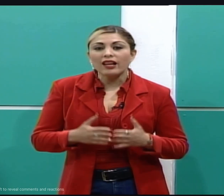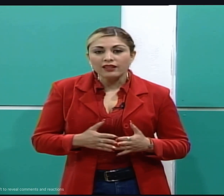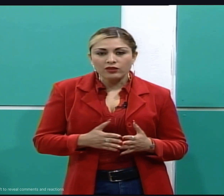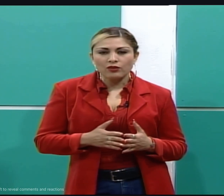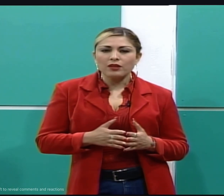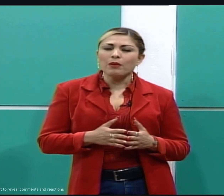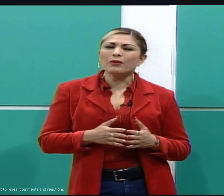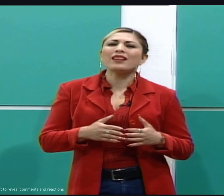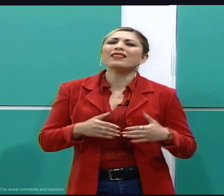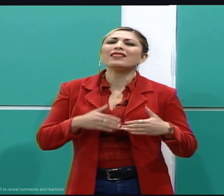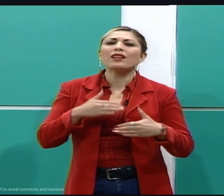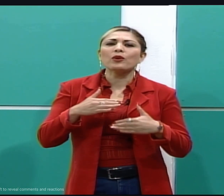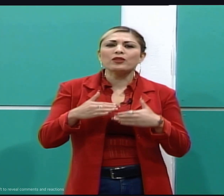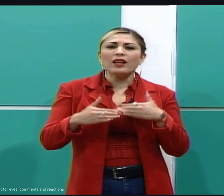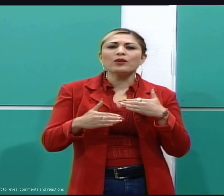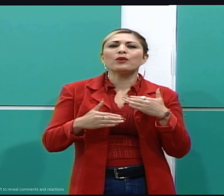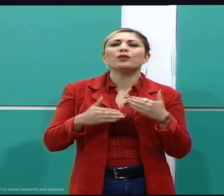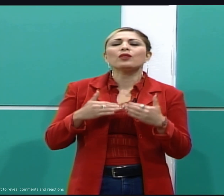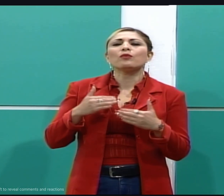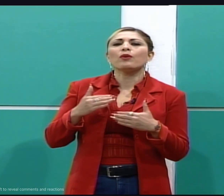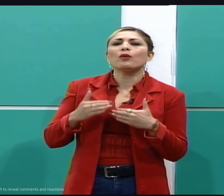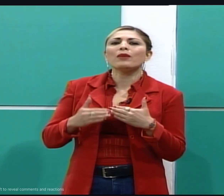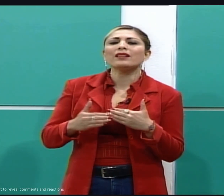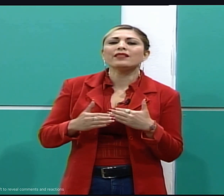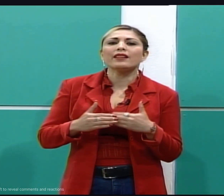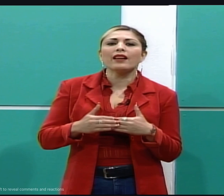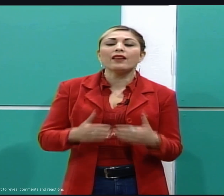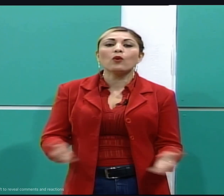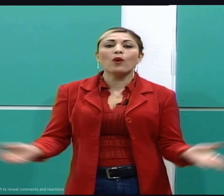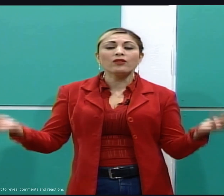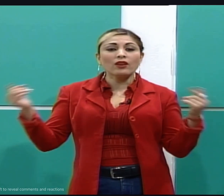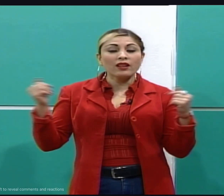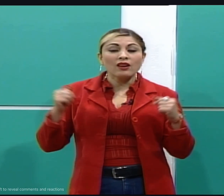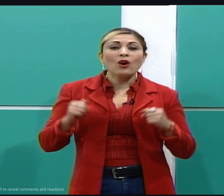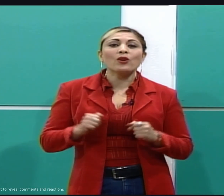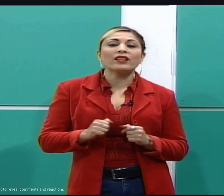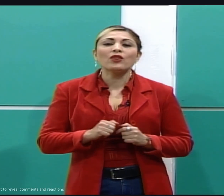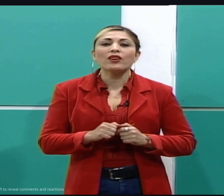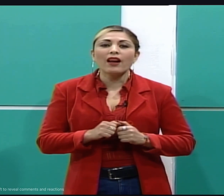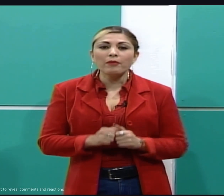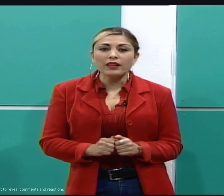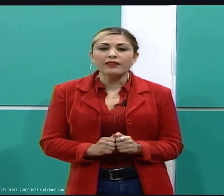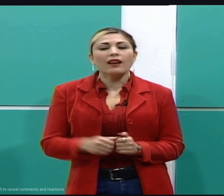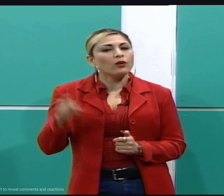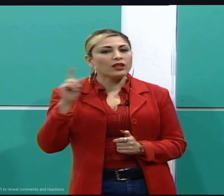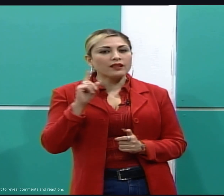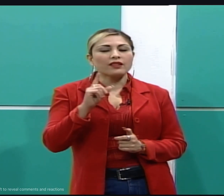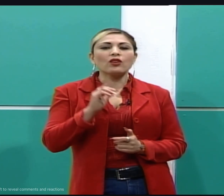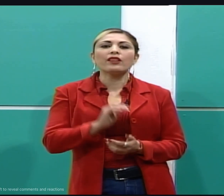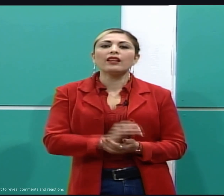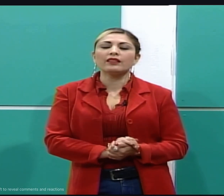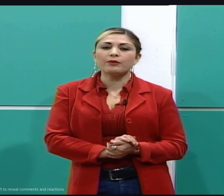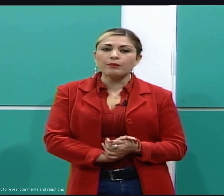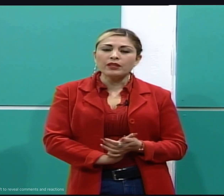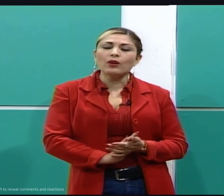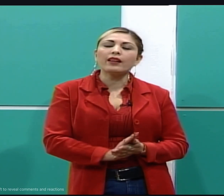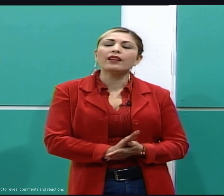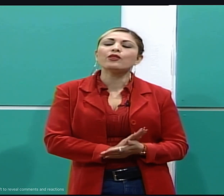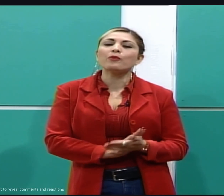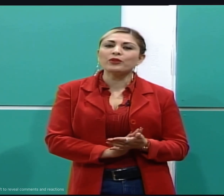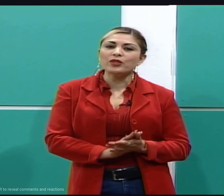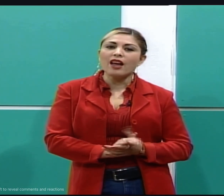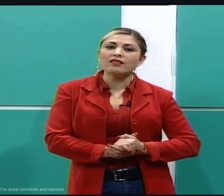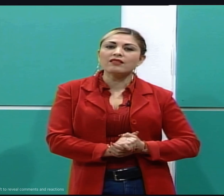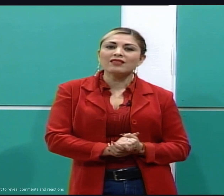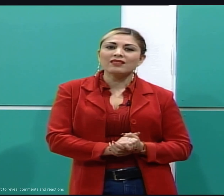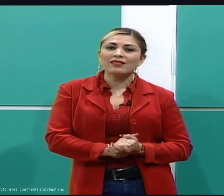Los Andes, con quien vamos a ir desarrollando y conociendo un poco más acerca de cuándo la ocasión amerita la utilización de lentes. Bienvenido, Alejandro,